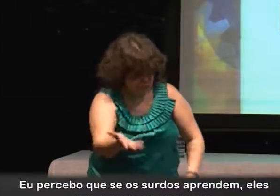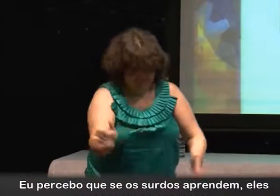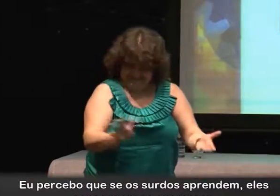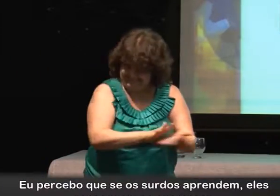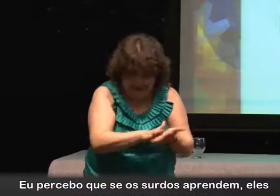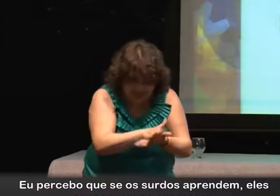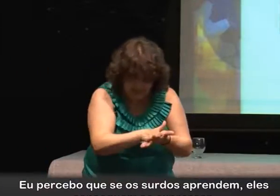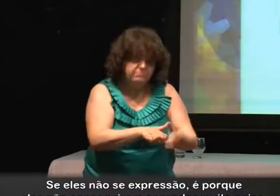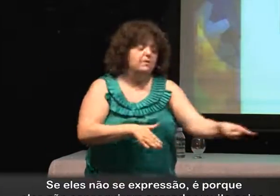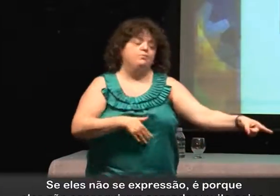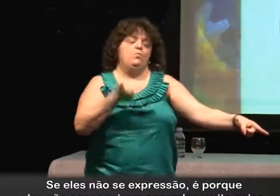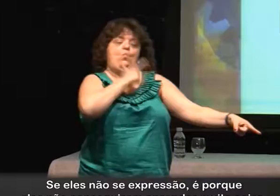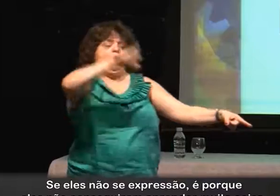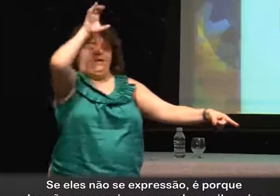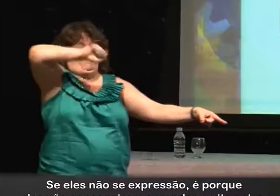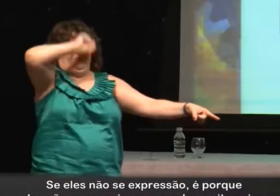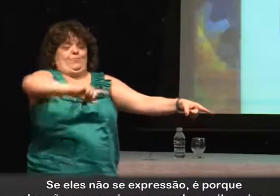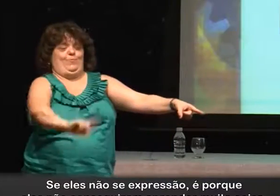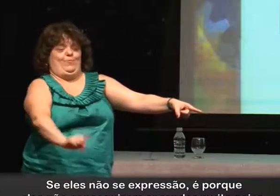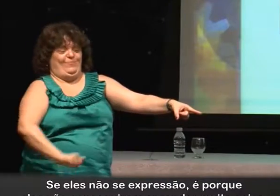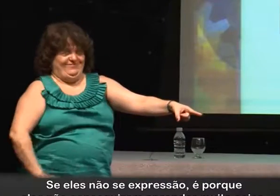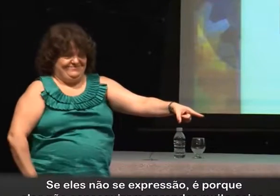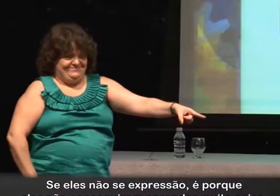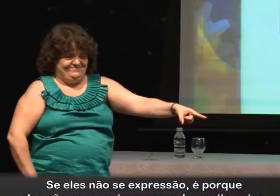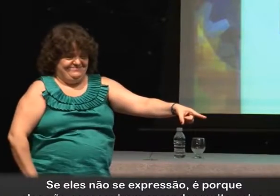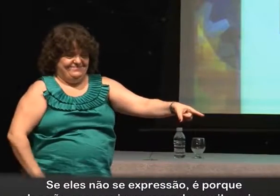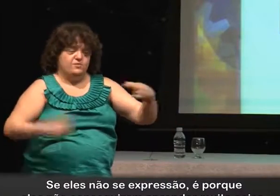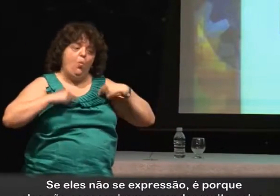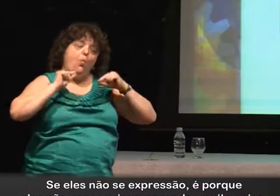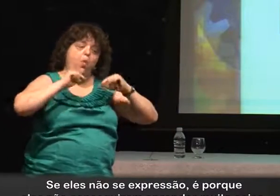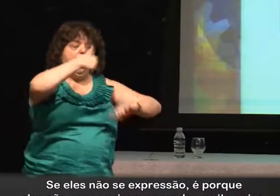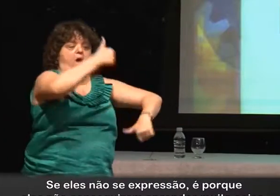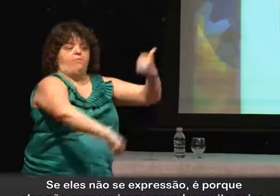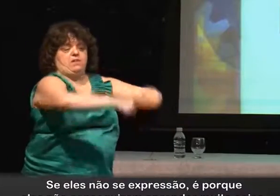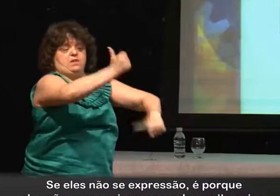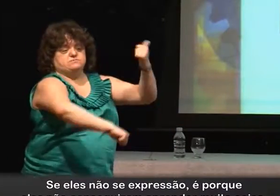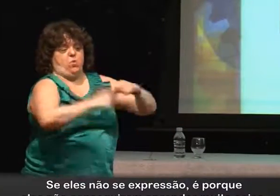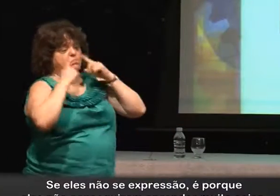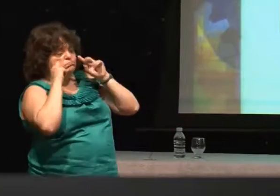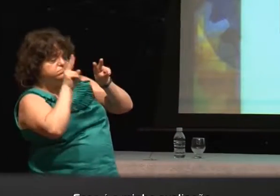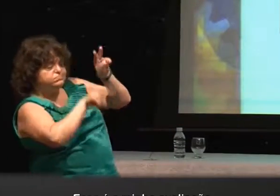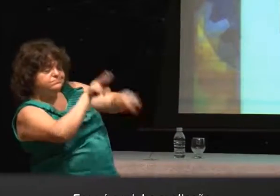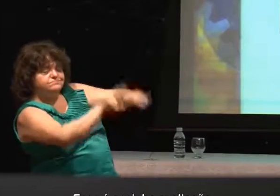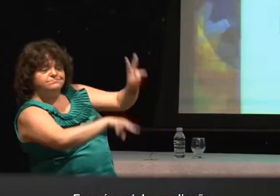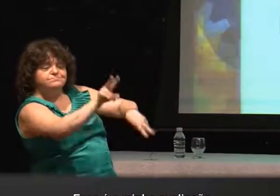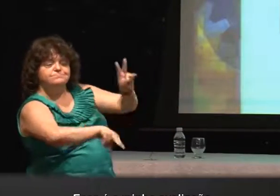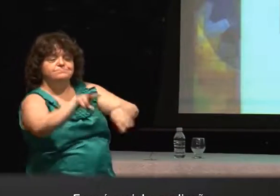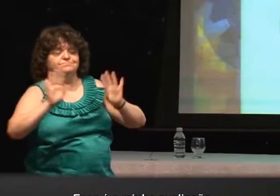se expressar. Se eles não se expressam, é porque eles não conseguiram aprender muita coisa. Essa é a minha